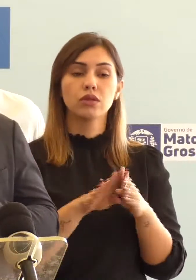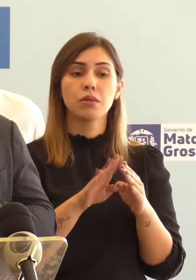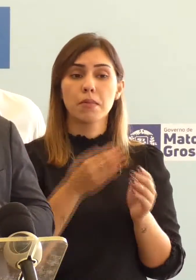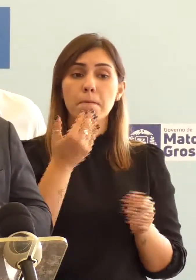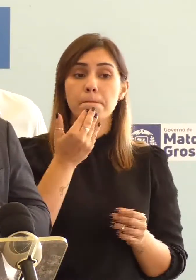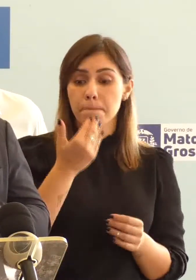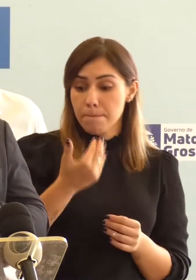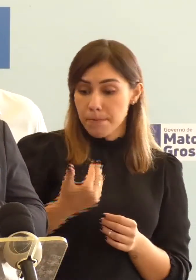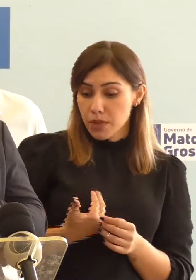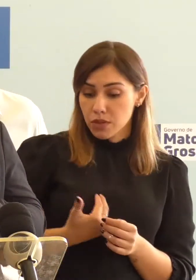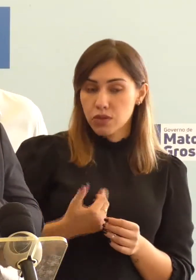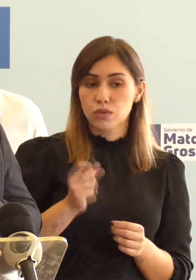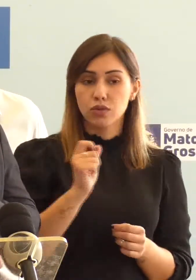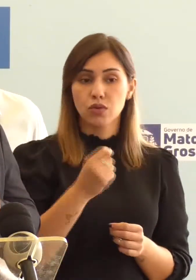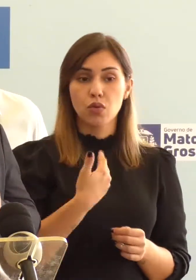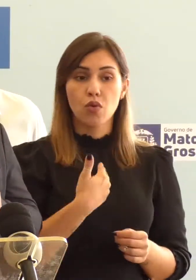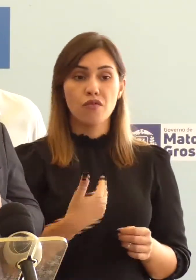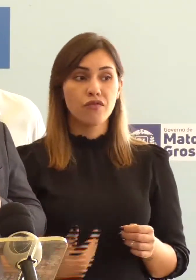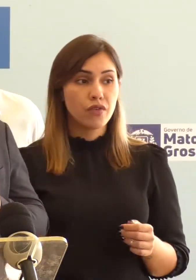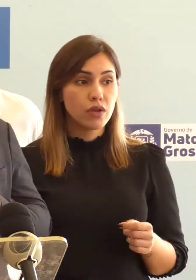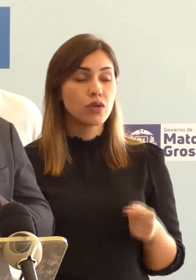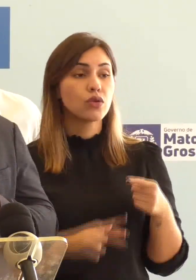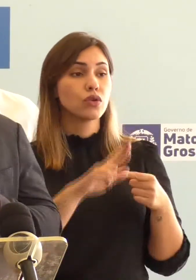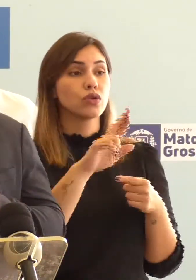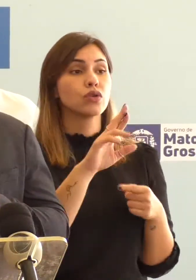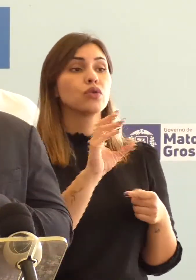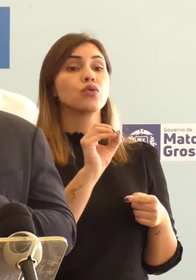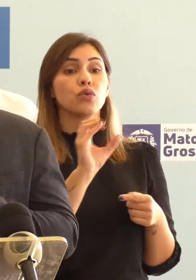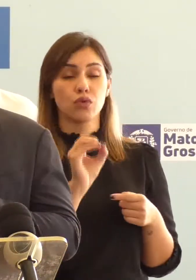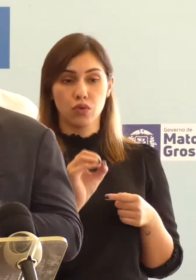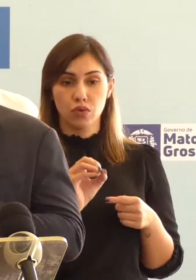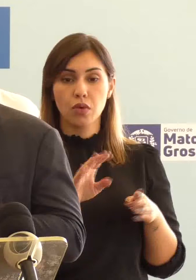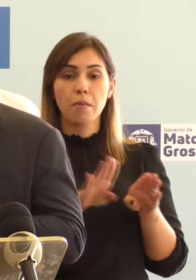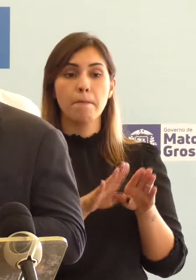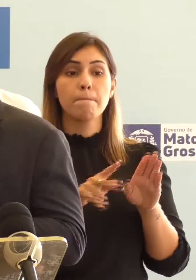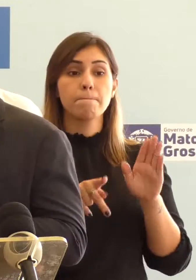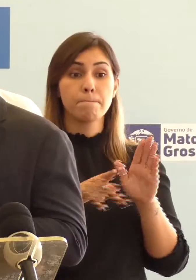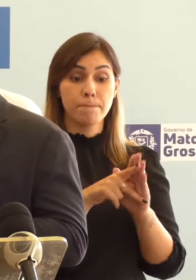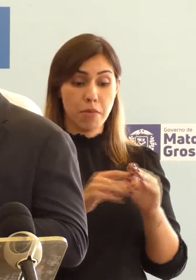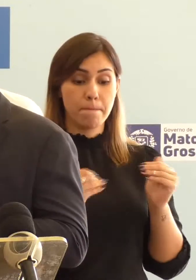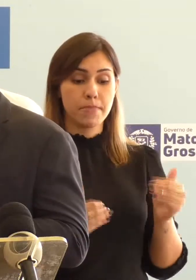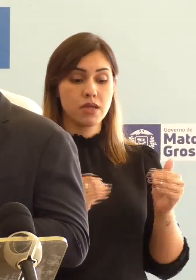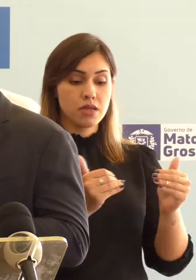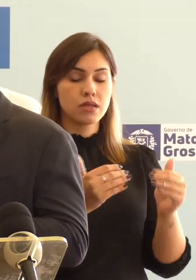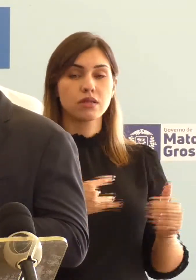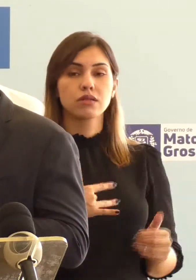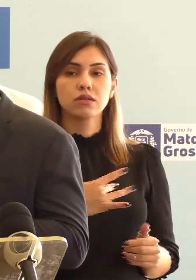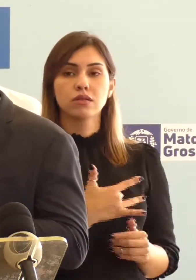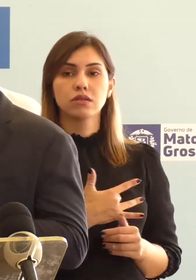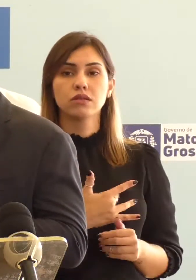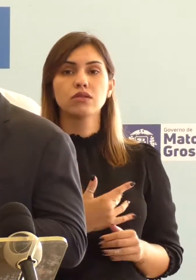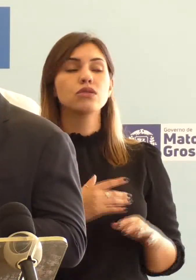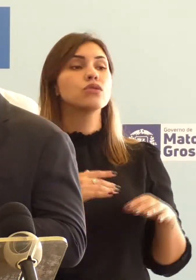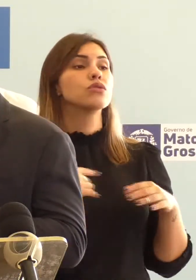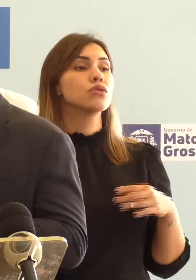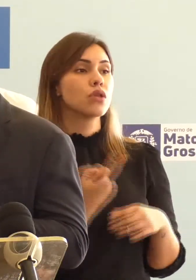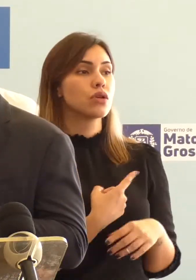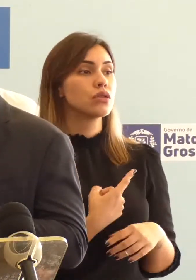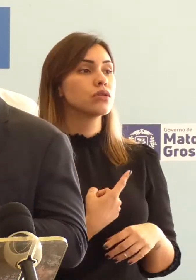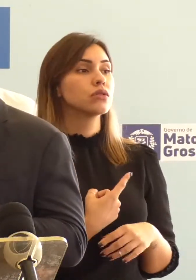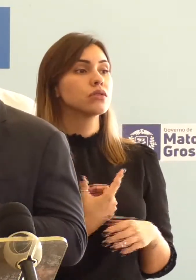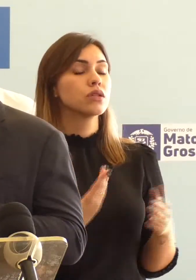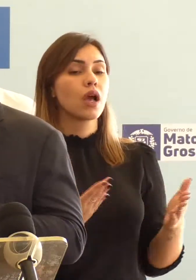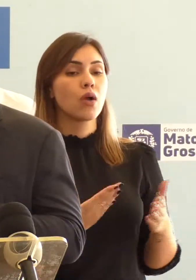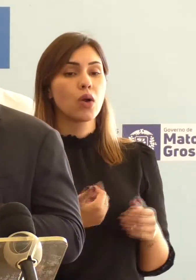pedido feito pelo governador de Rondônia, atendendo a um pedido feito pelo próprio Ministério da Saúde, nós disponibilizamos